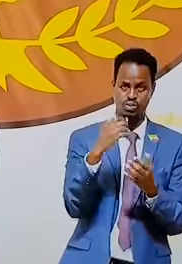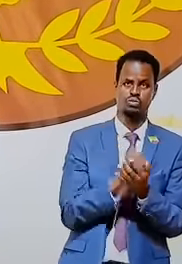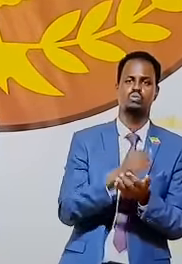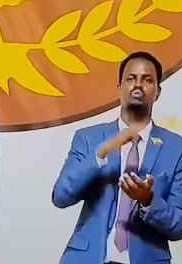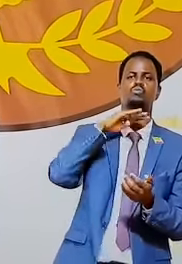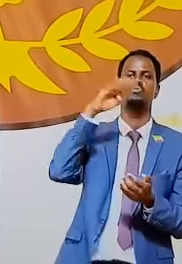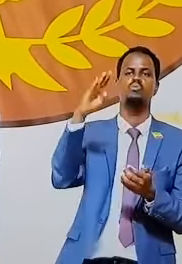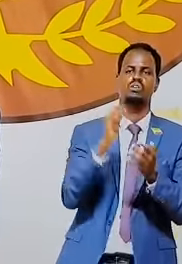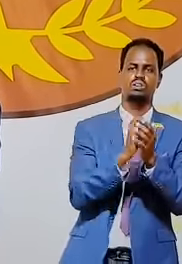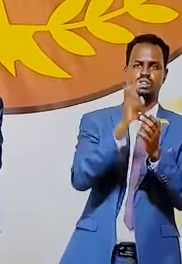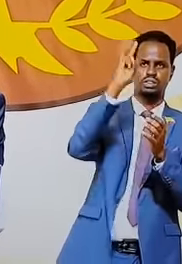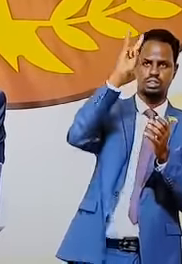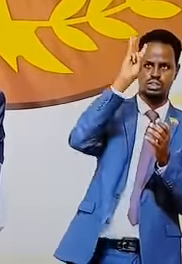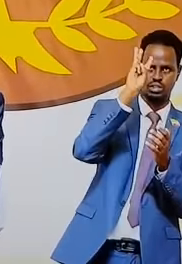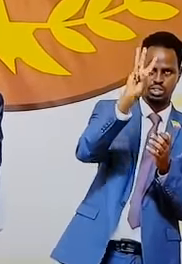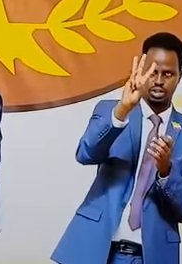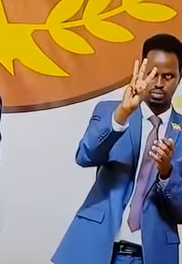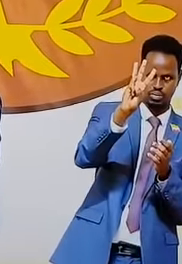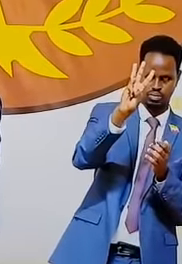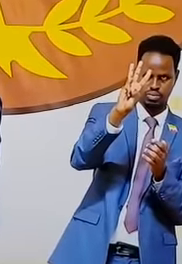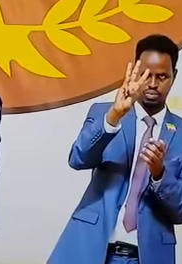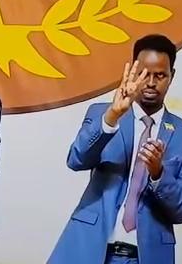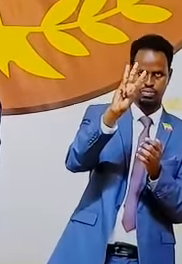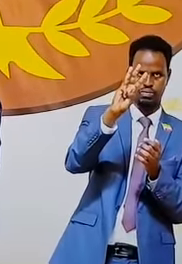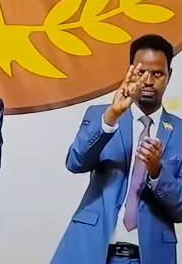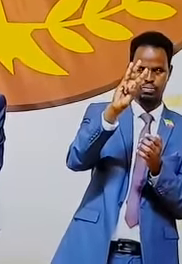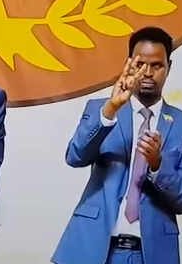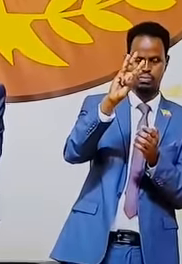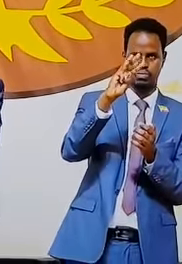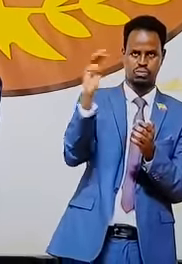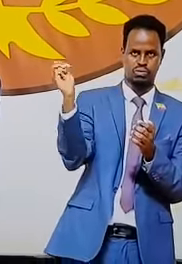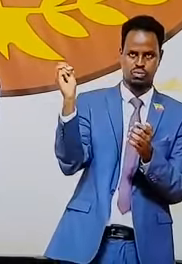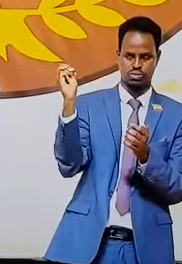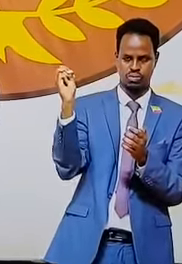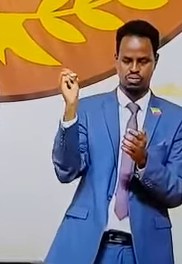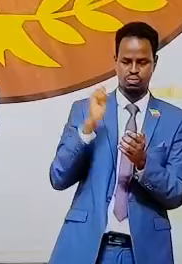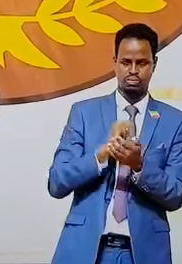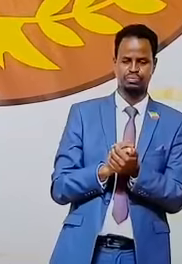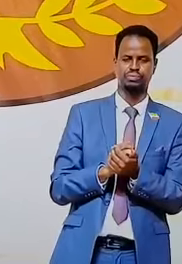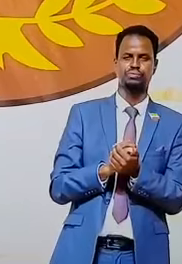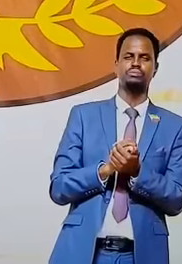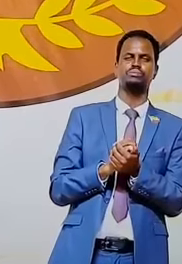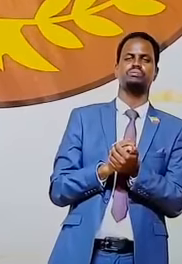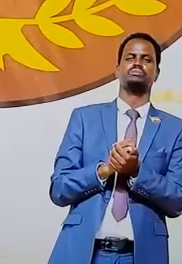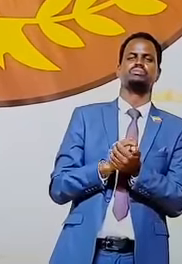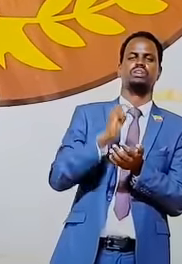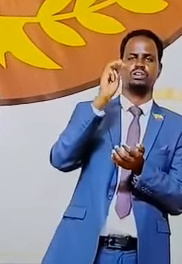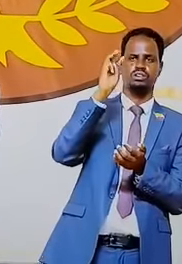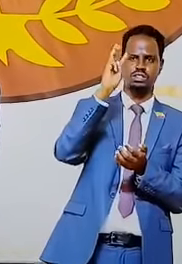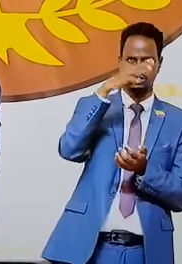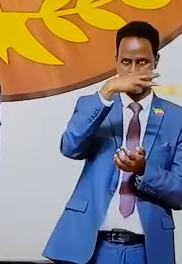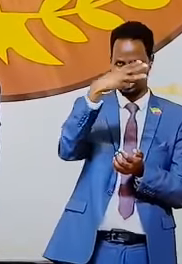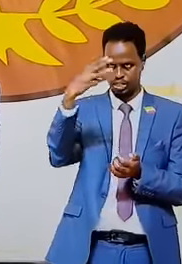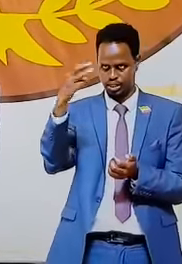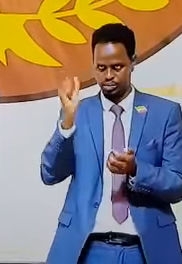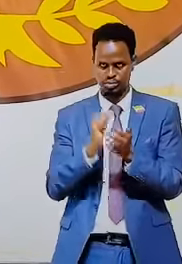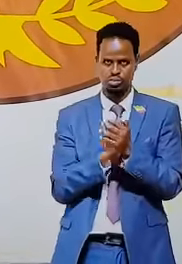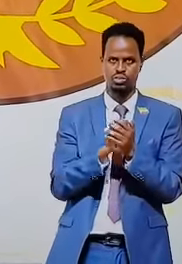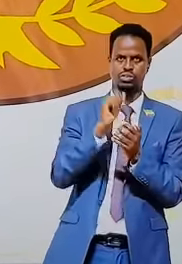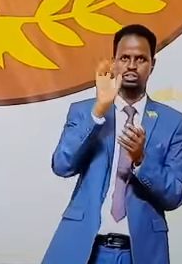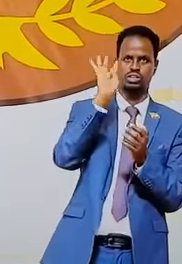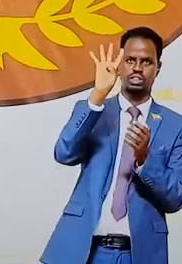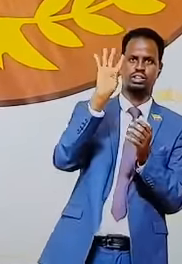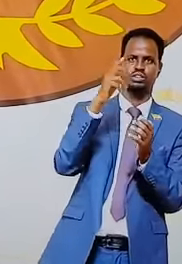waa 300 iyo 600 900 iyo 900 arday